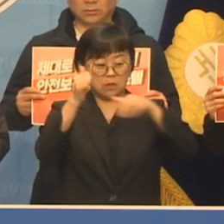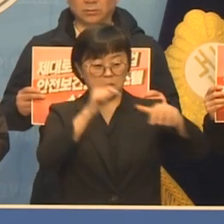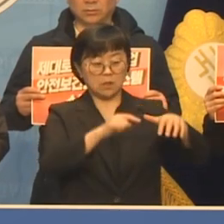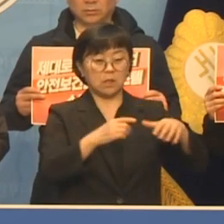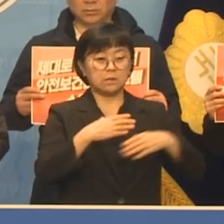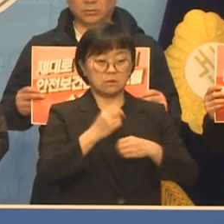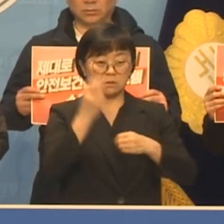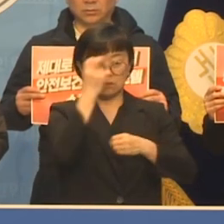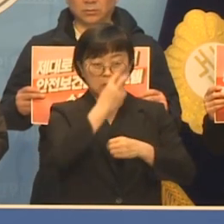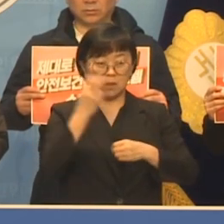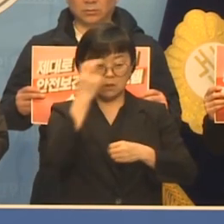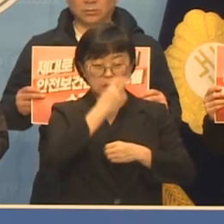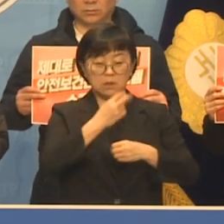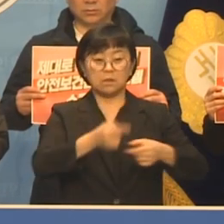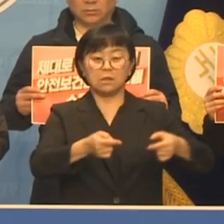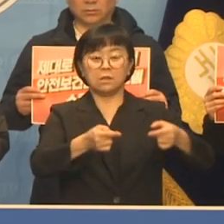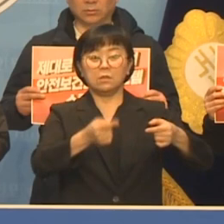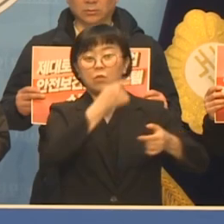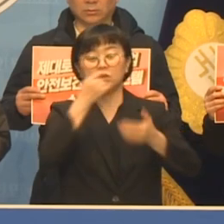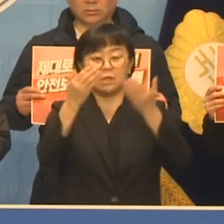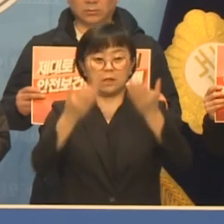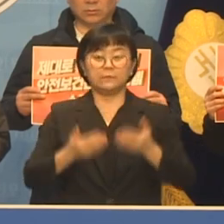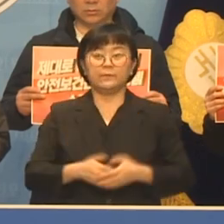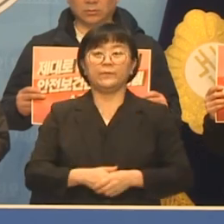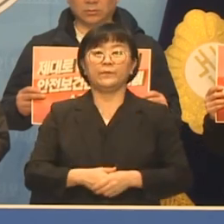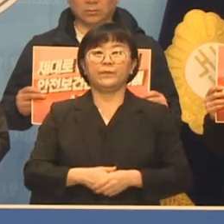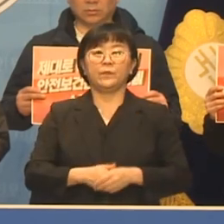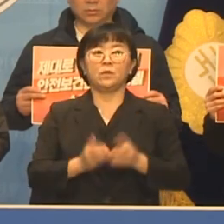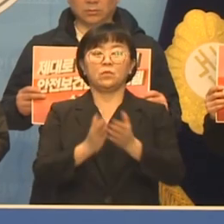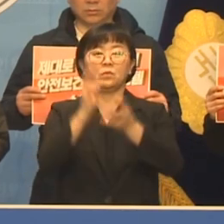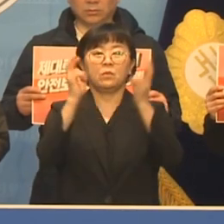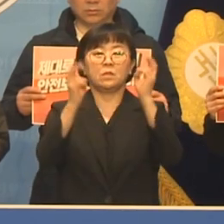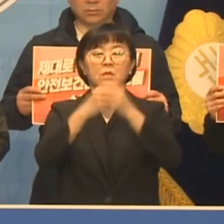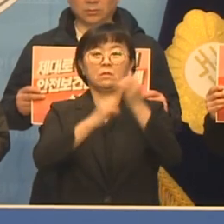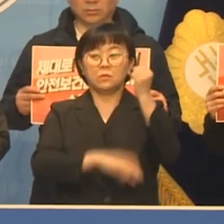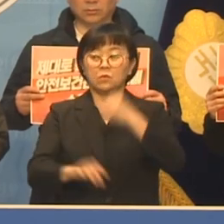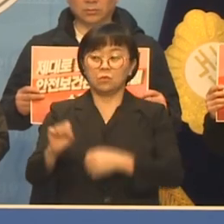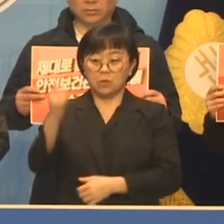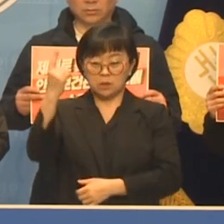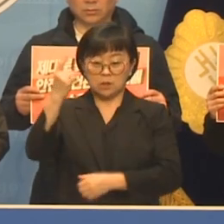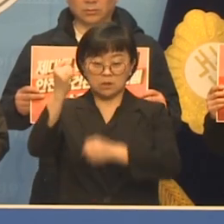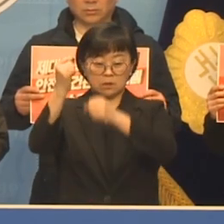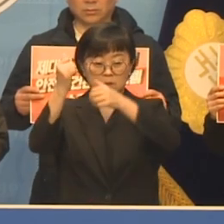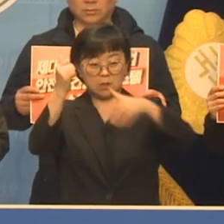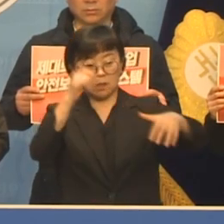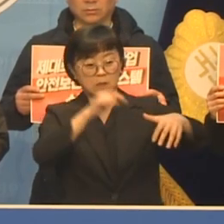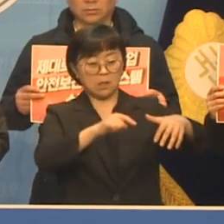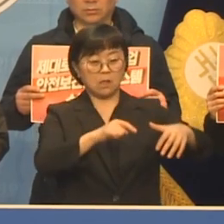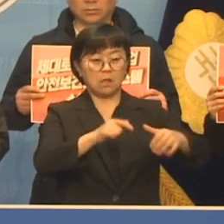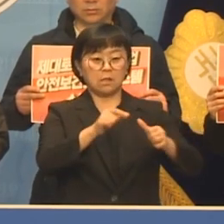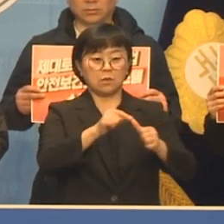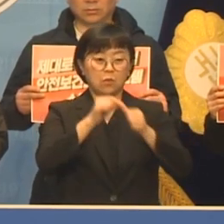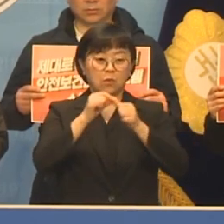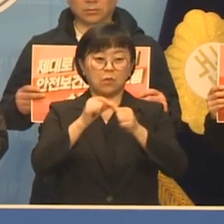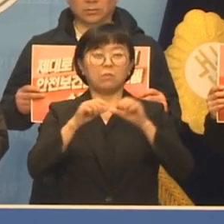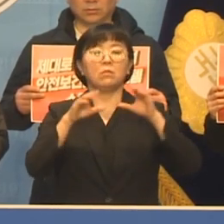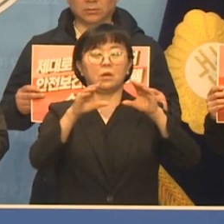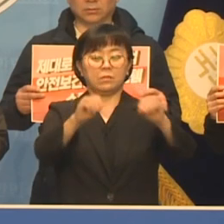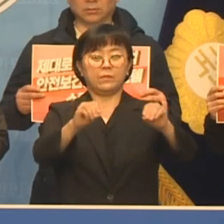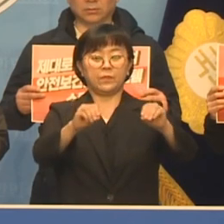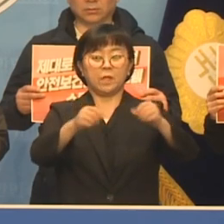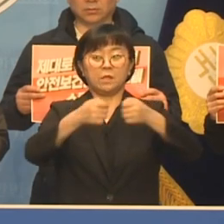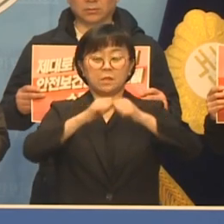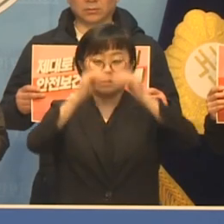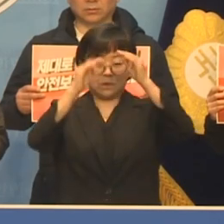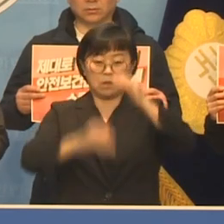안전관리 활동 참가를 보장하라. 다섯 번째, 조선소 산업재해 근본 원인인 다단계 하청 고용 금지하라. 이 요구하는